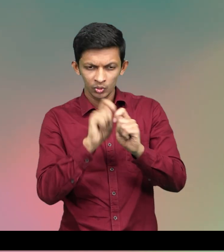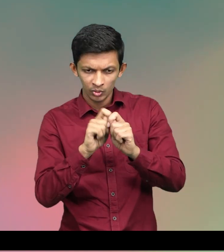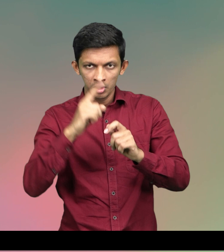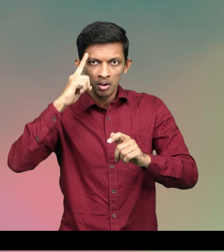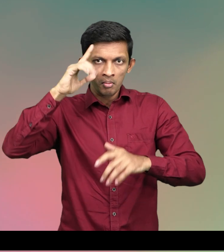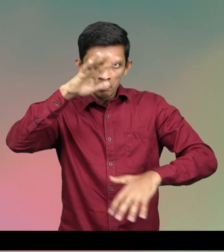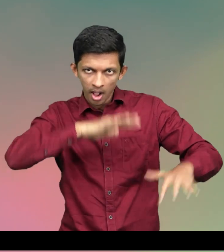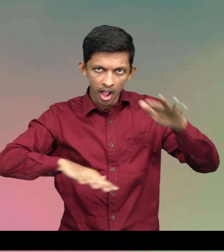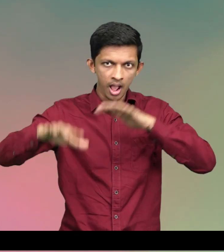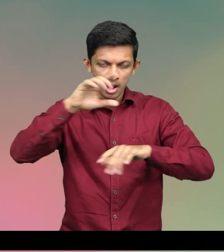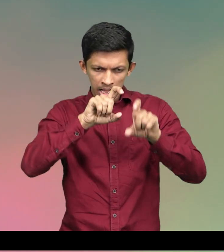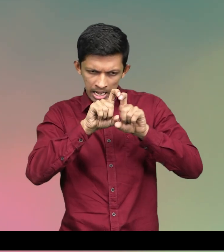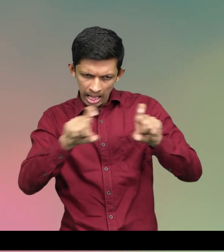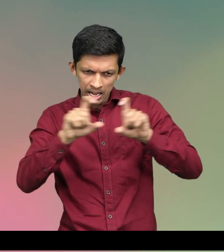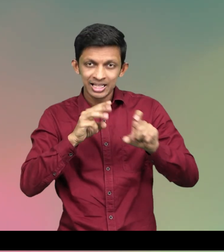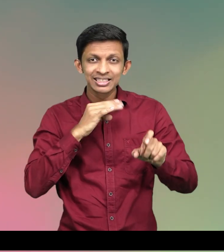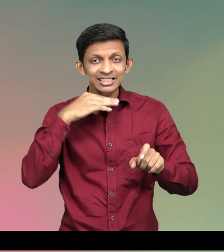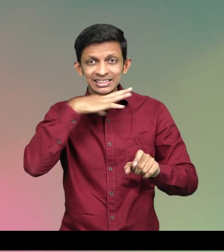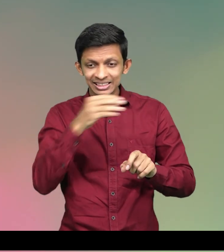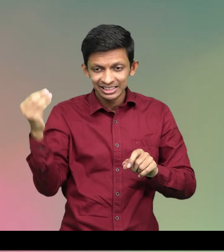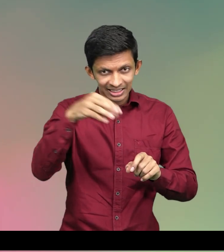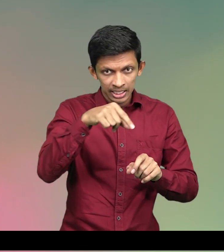నదుల ప్రక్షాళనకు కార్యాచరణ ప్రణాళికలు రూపొందించారు.